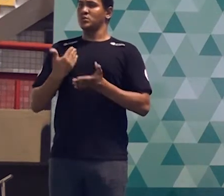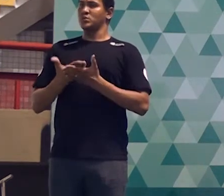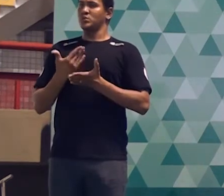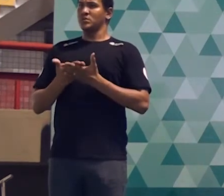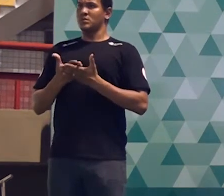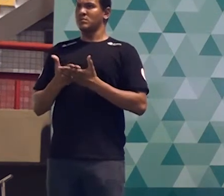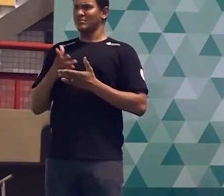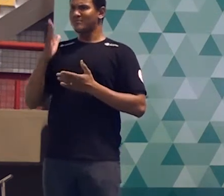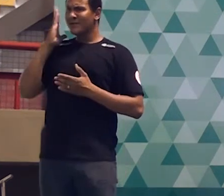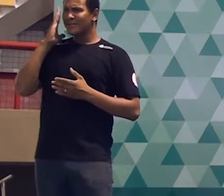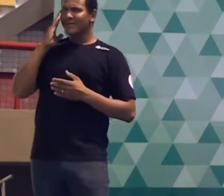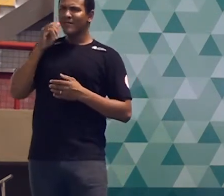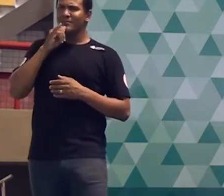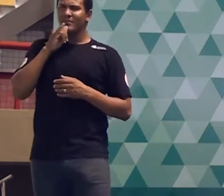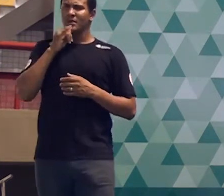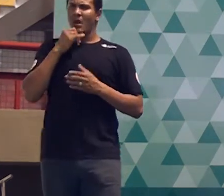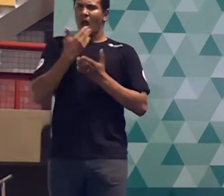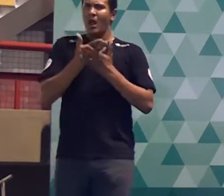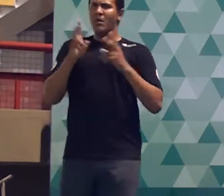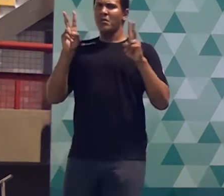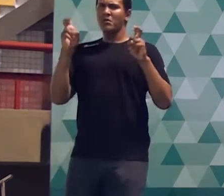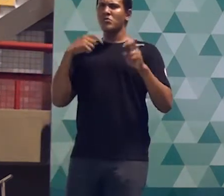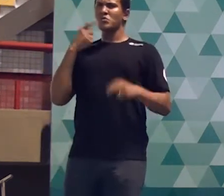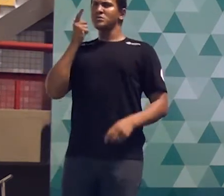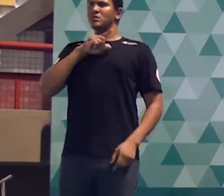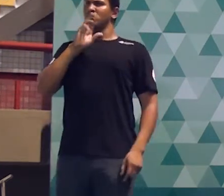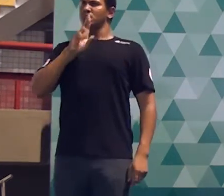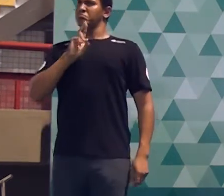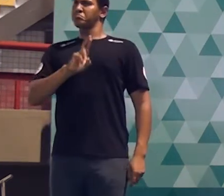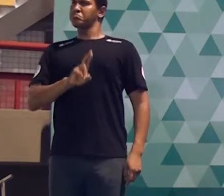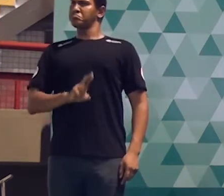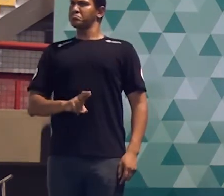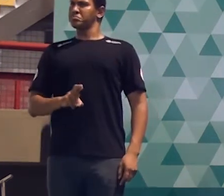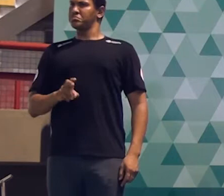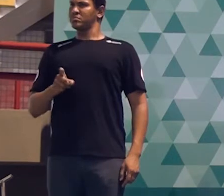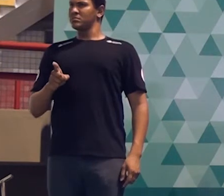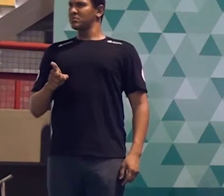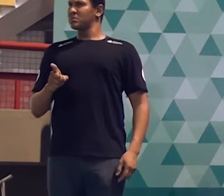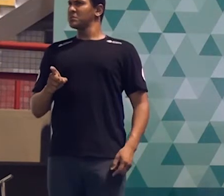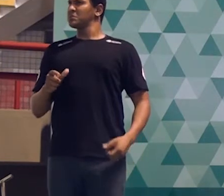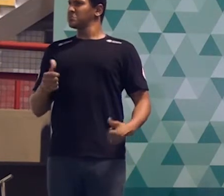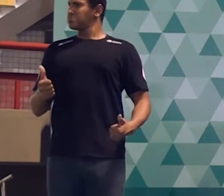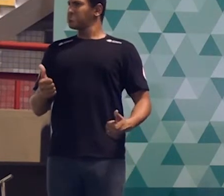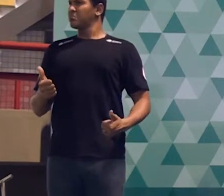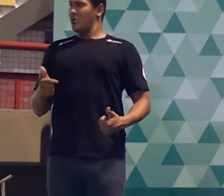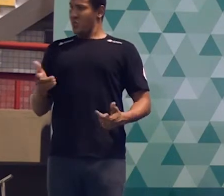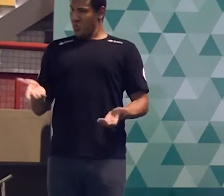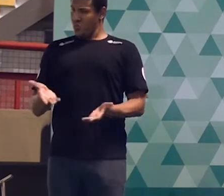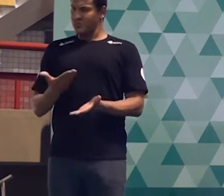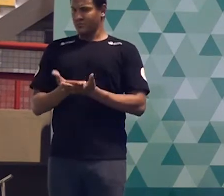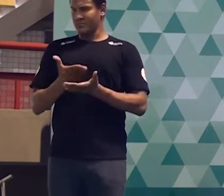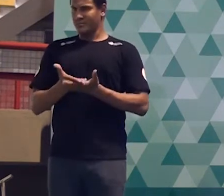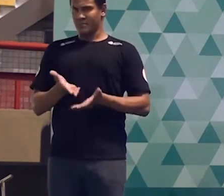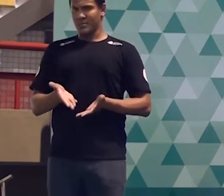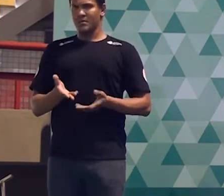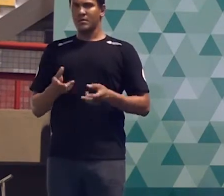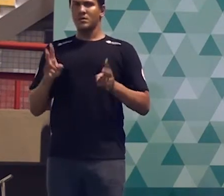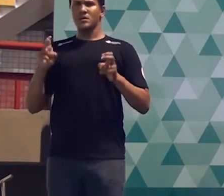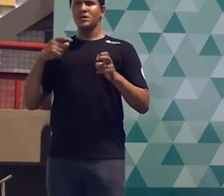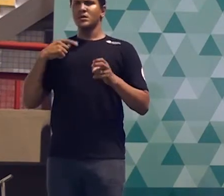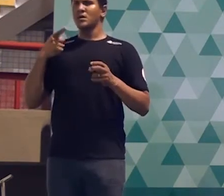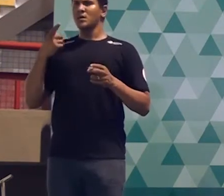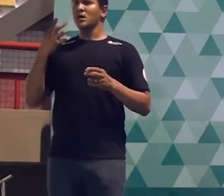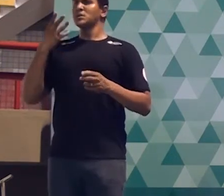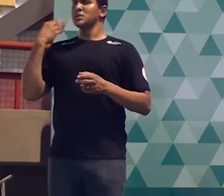Sabe aquela aula que se você prestar atenção, você responde as questões da prova? É essa de hoje. É prestar atenção, esqueça o